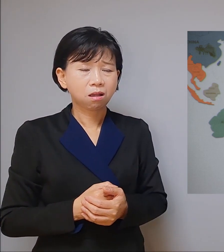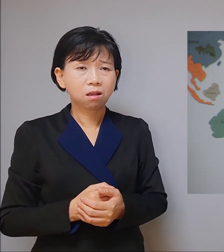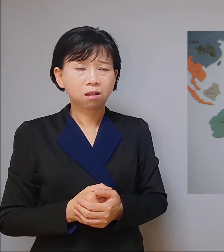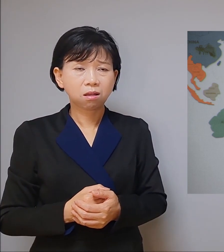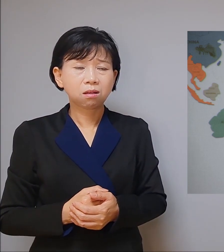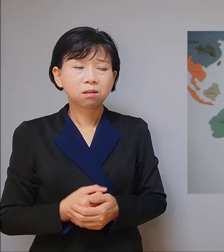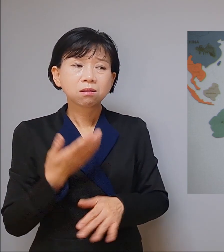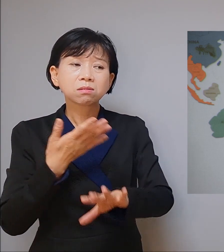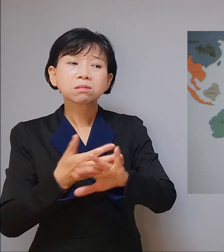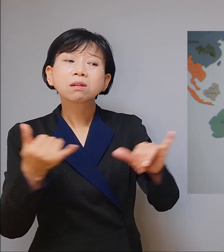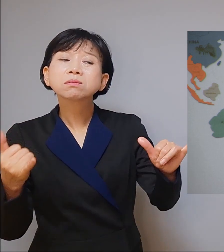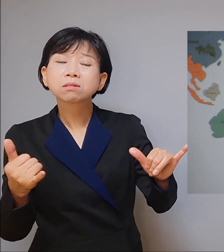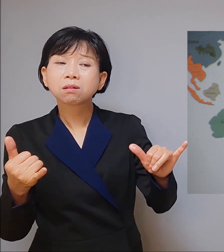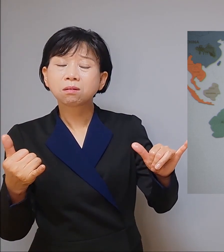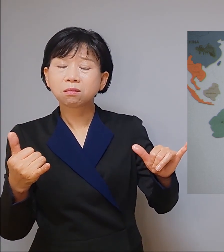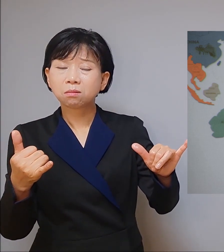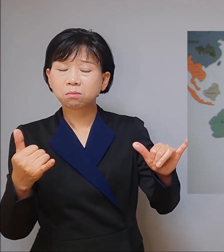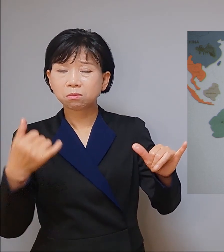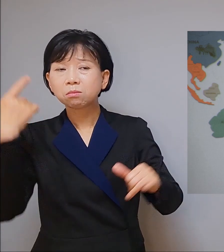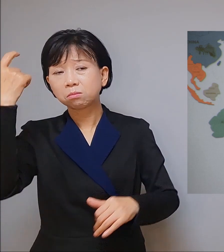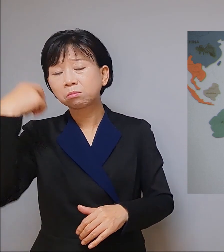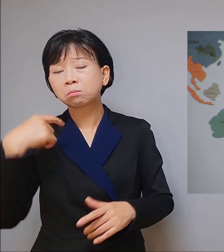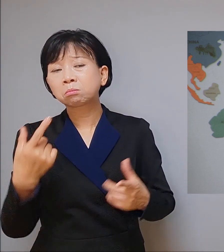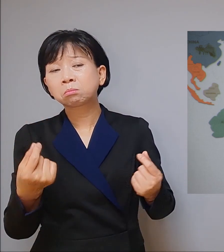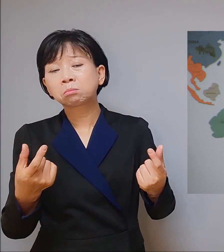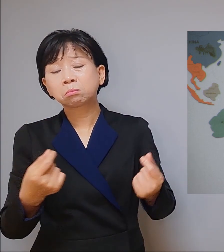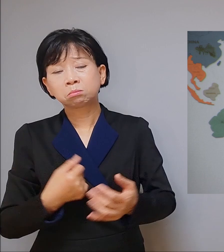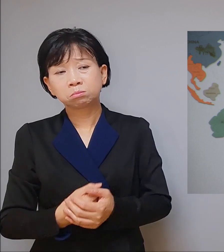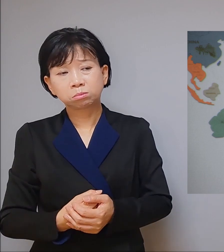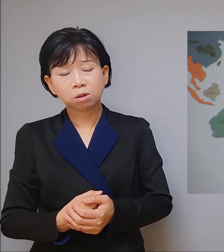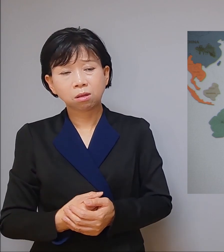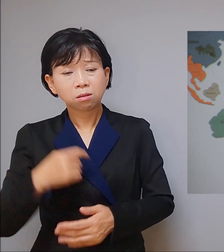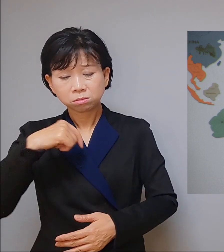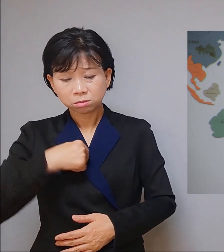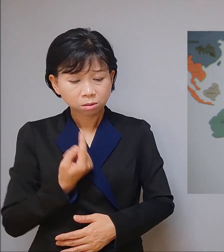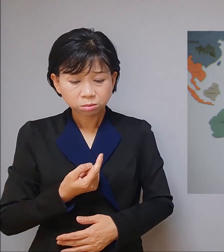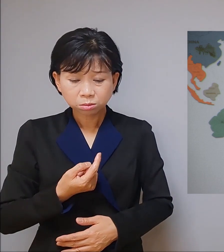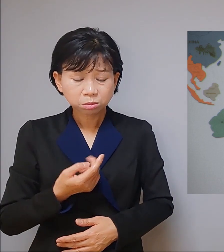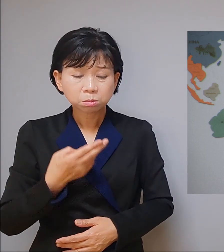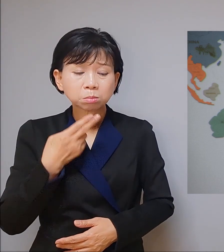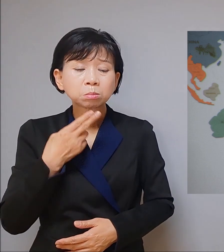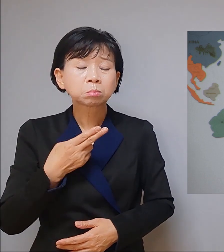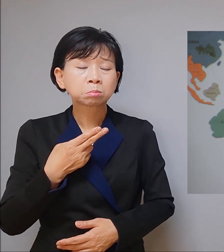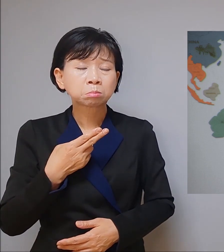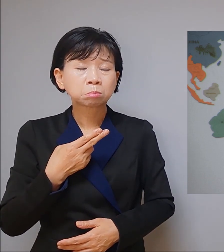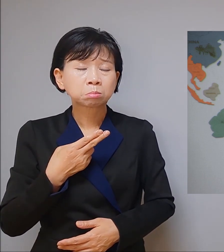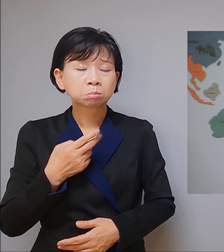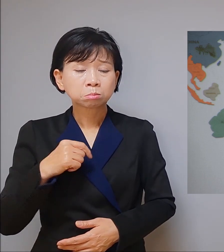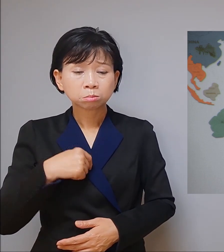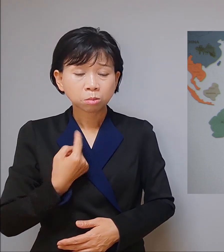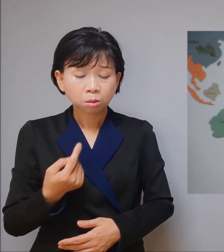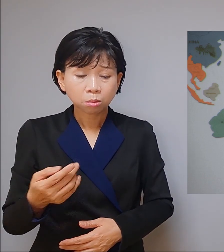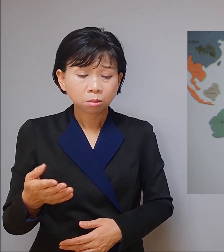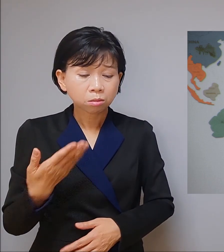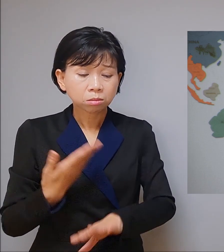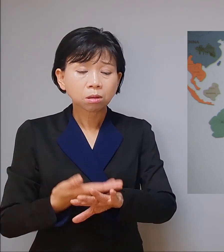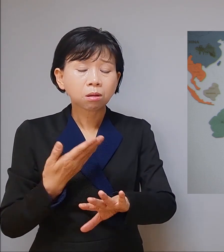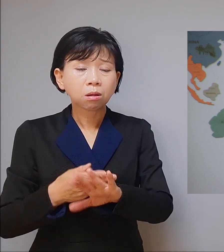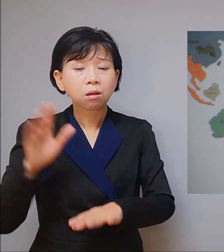다른 사람처럼 느끼게 하고 자신이 아닌 다른 사람처럼 행동하도록 사람들을